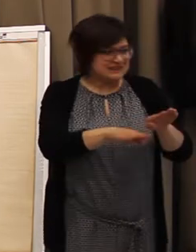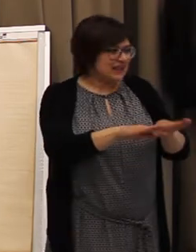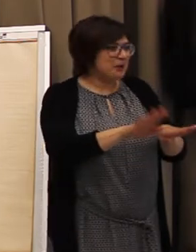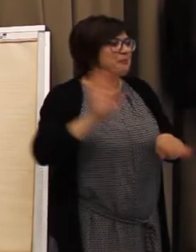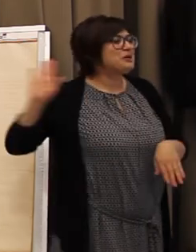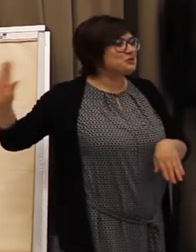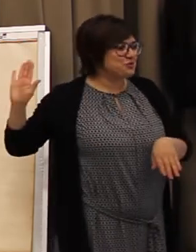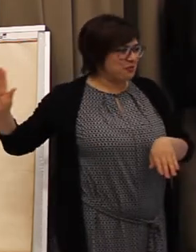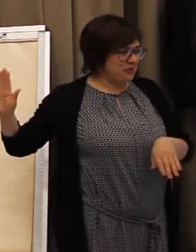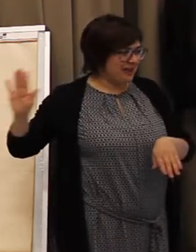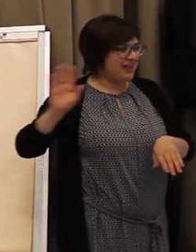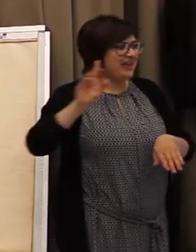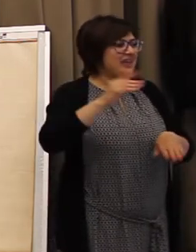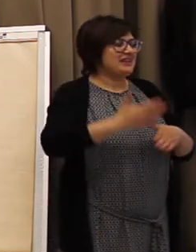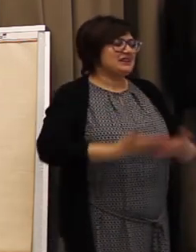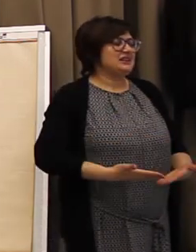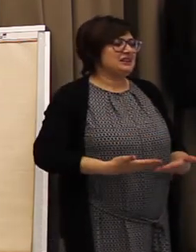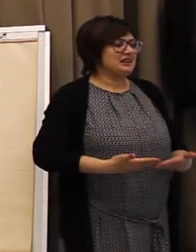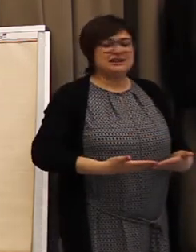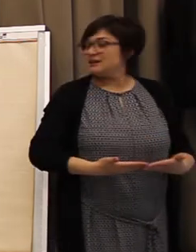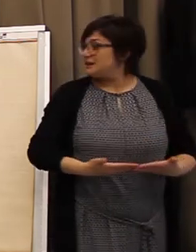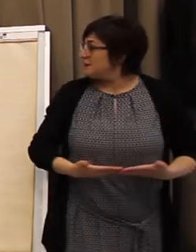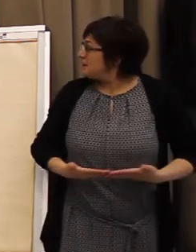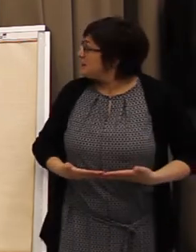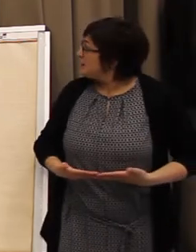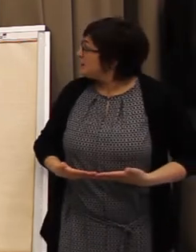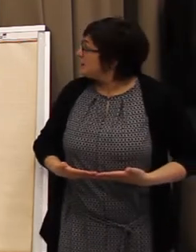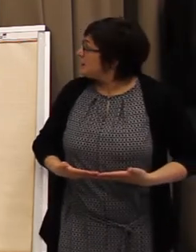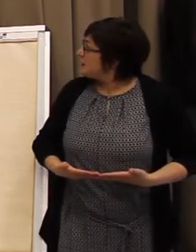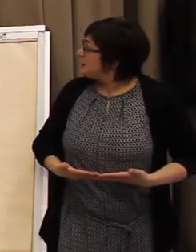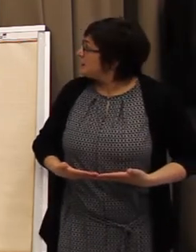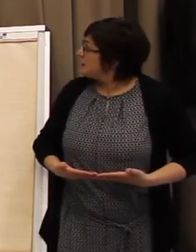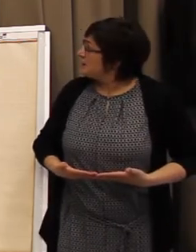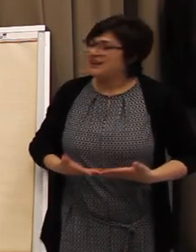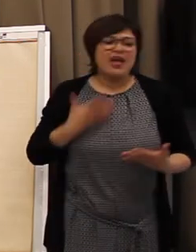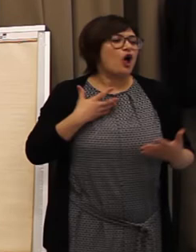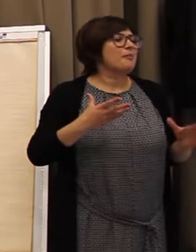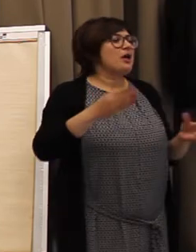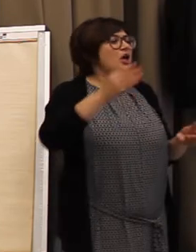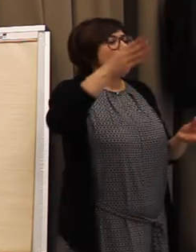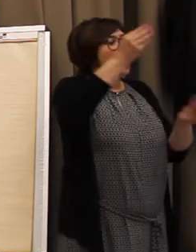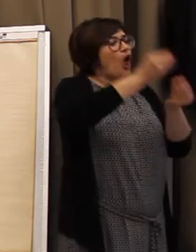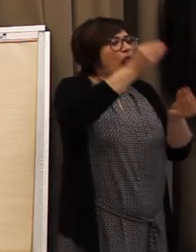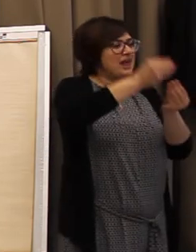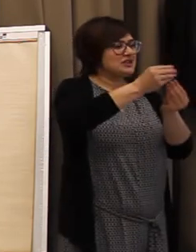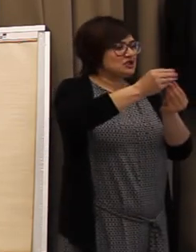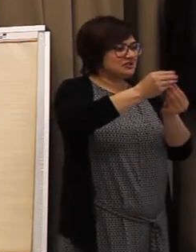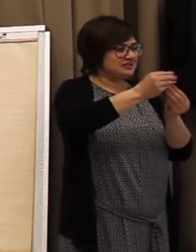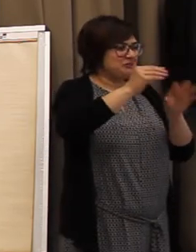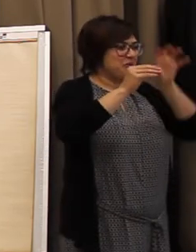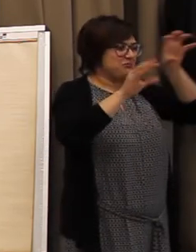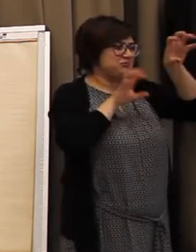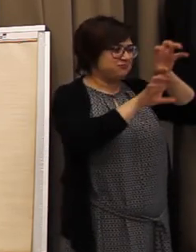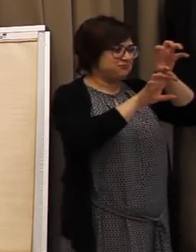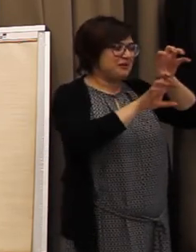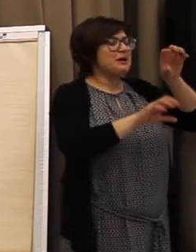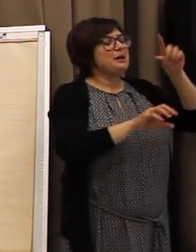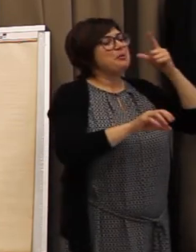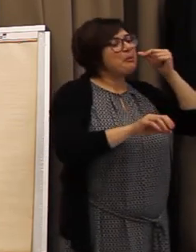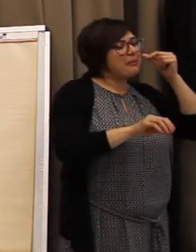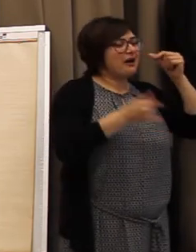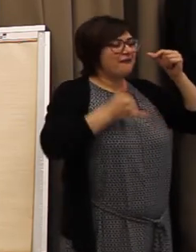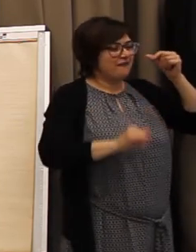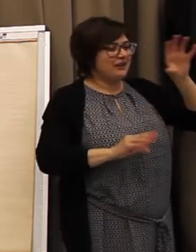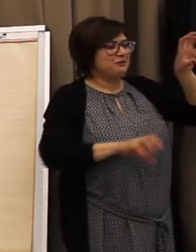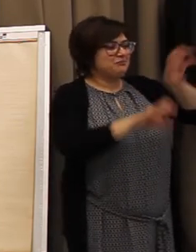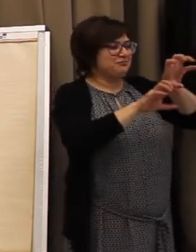scarpe, pantalone, e la parte di giù, no? E la parte di Marco, è un collage, ho preso Marco e Papà, e di volta mi